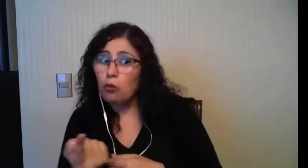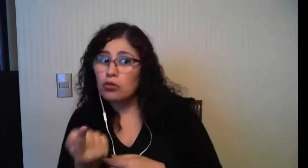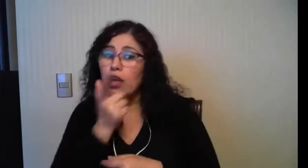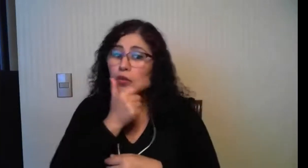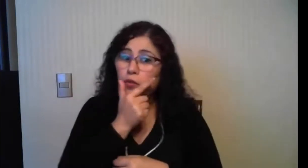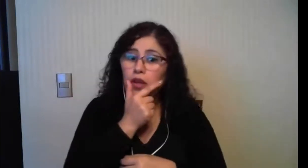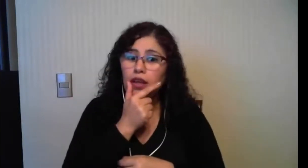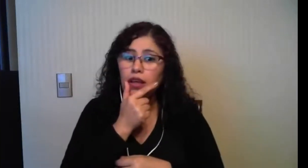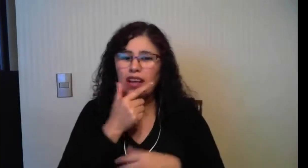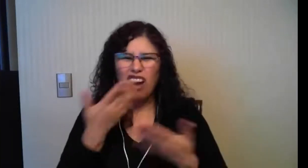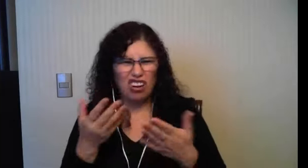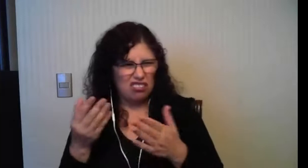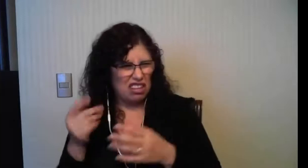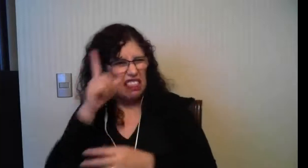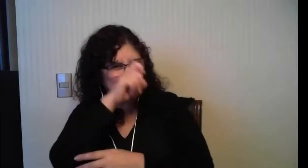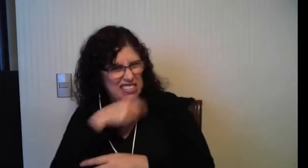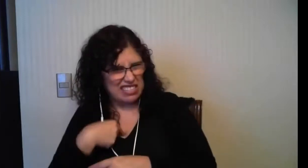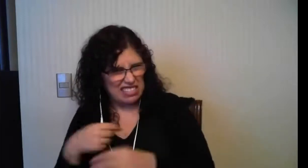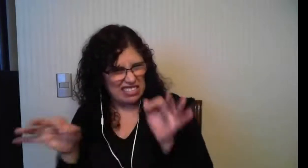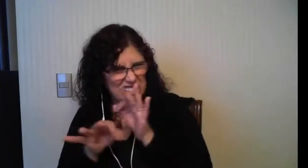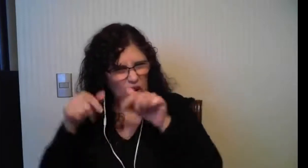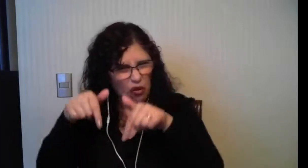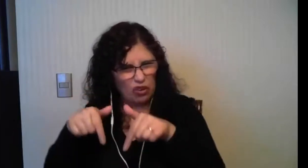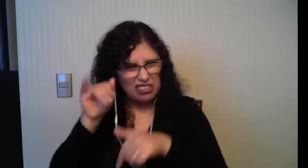Estaba muy complejo, ¿no?